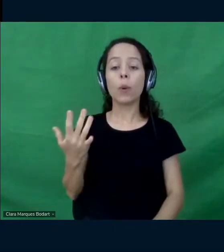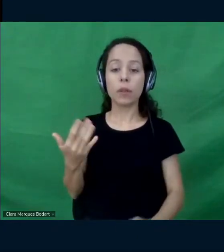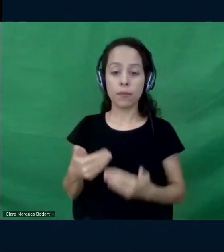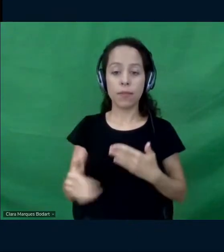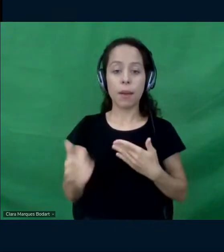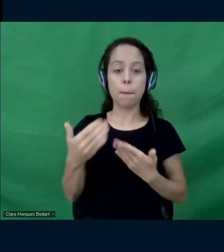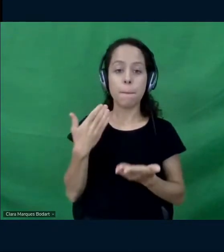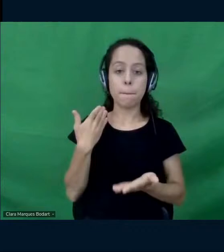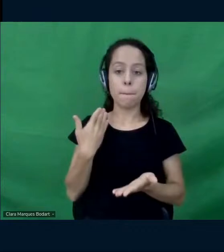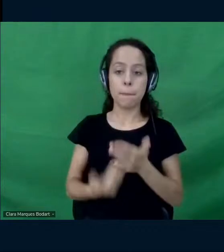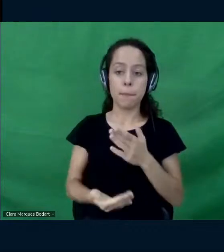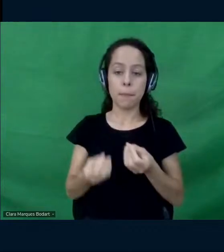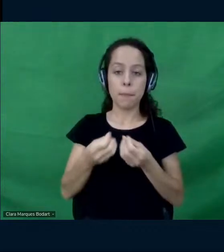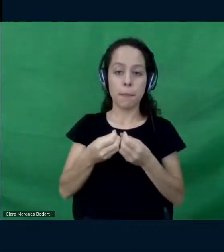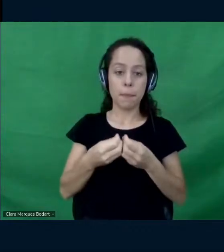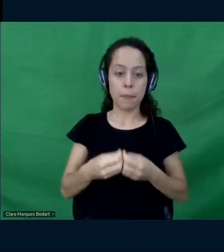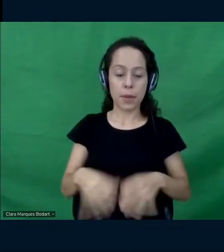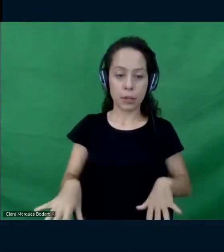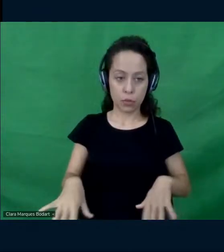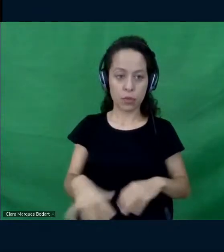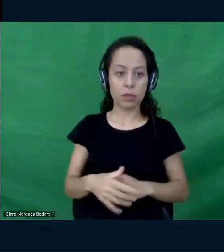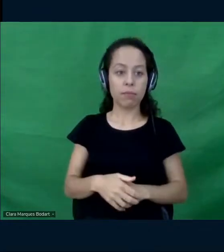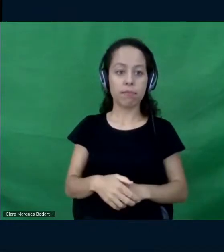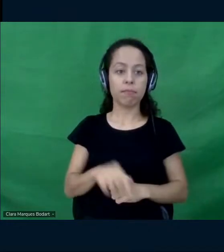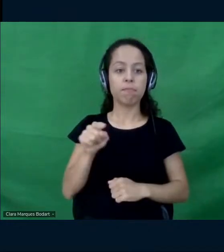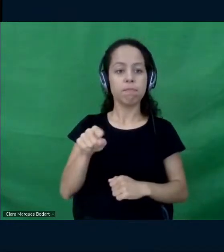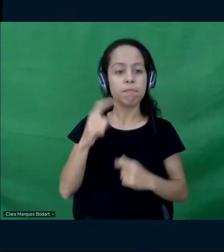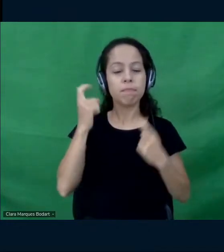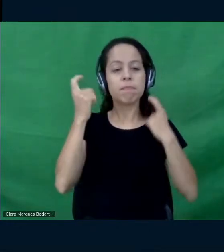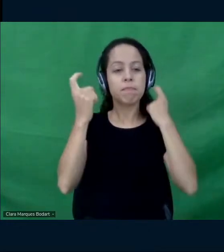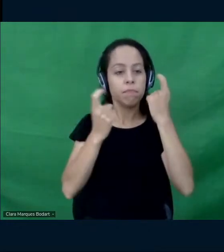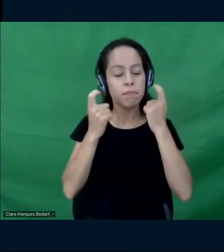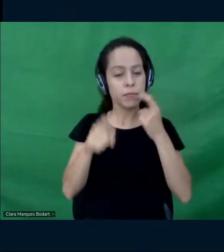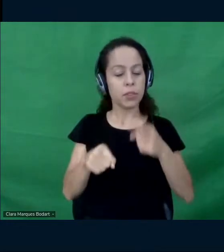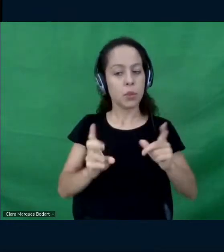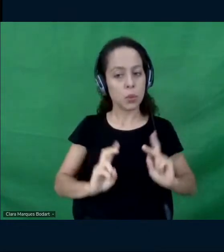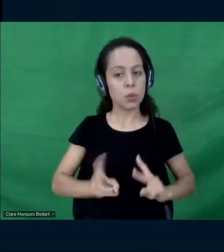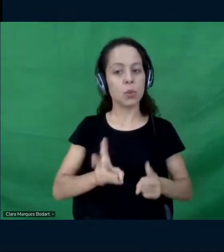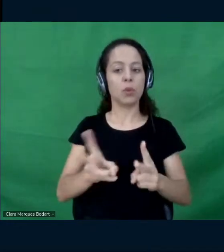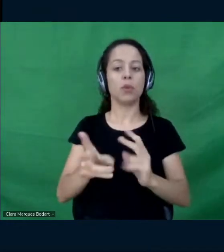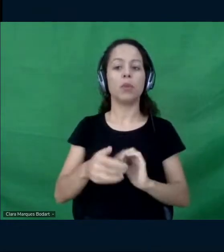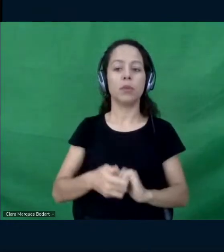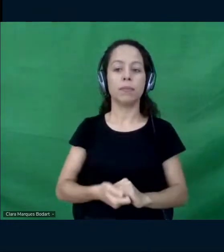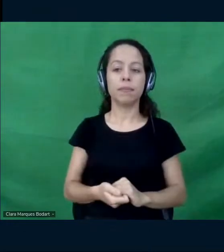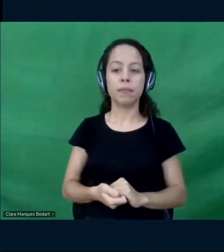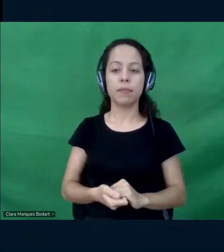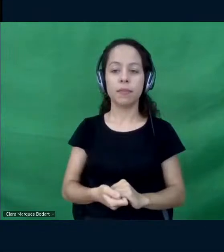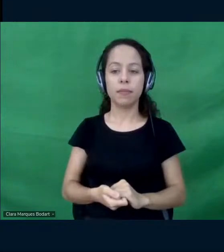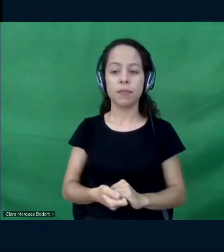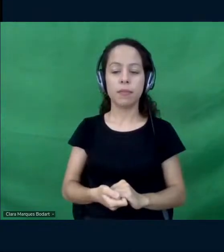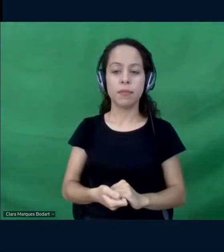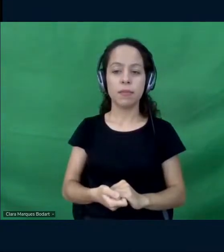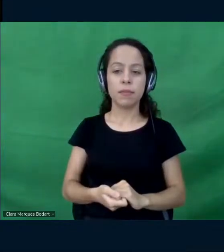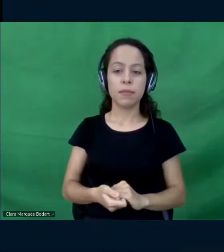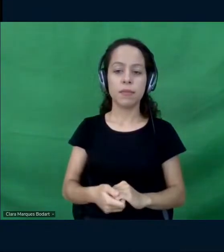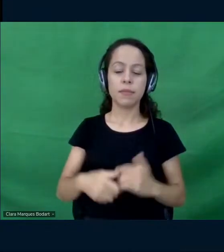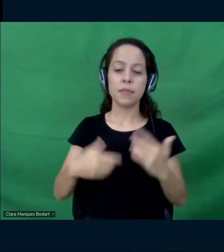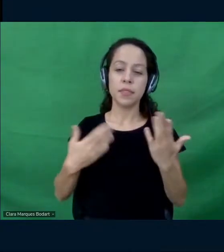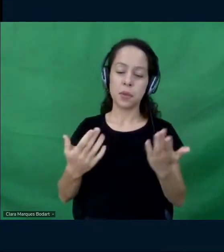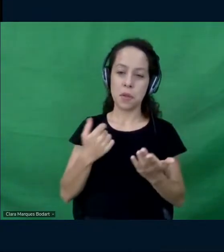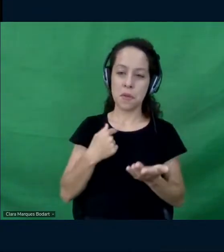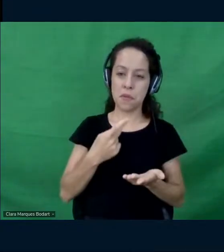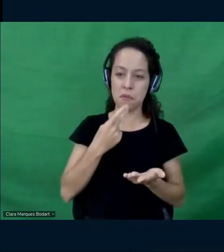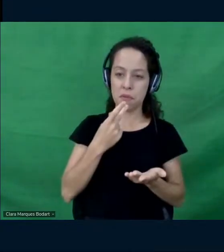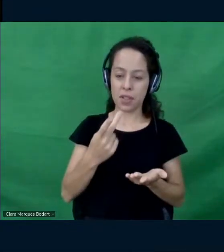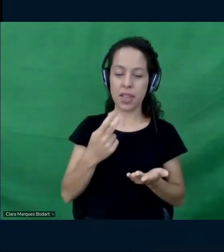médio integrado? Então, são preocupações que ainda permanecem. Bom, eu nessa fala inicial